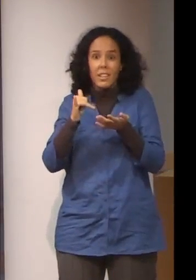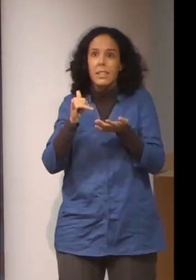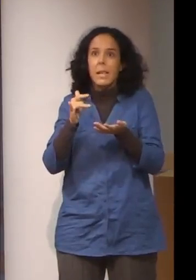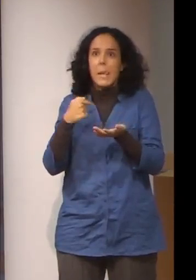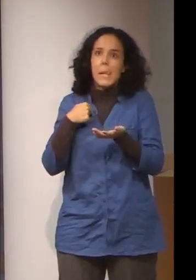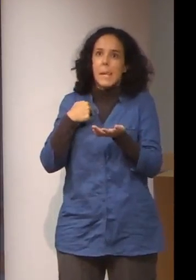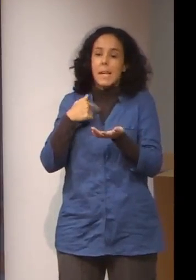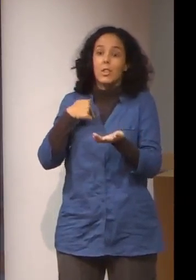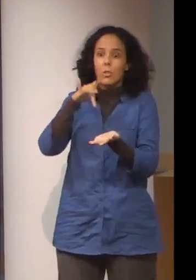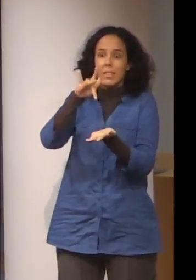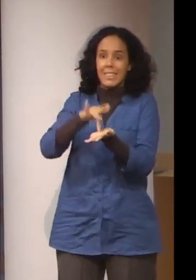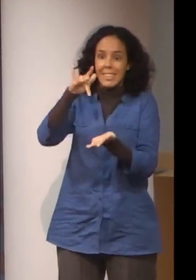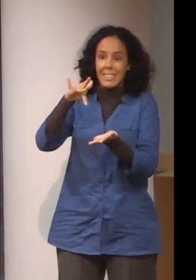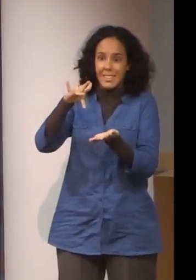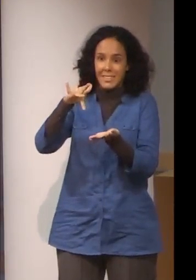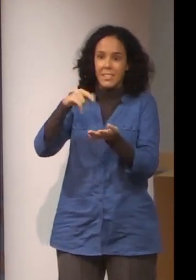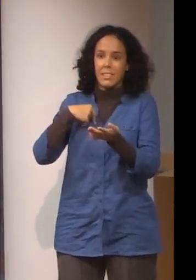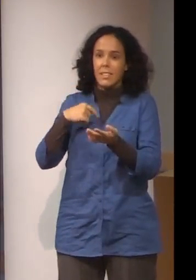ellos cámaras de vídeo.